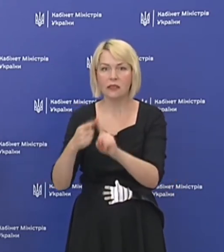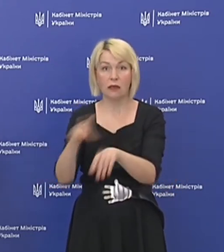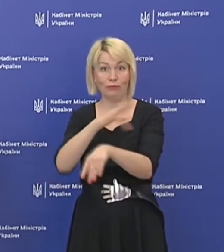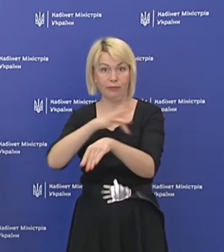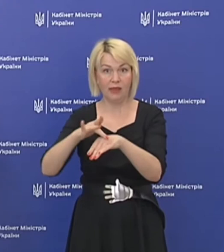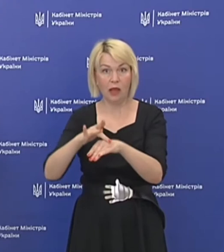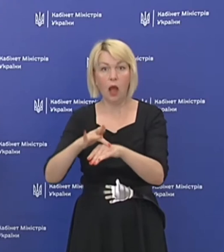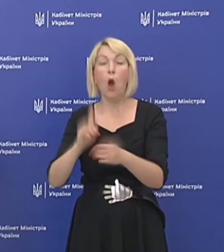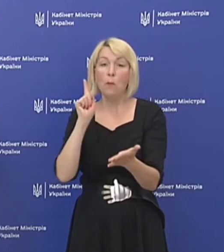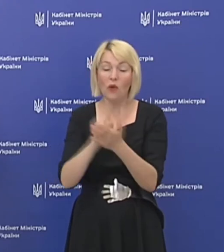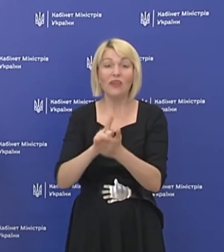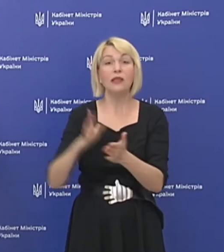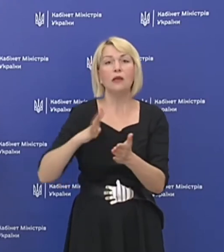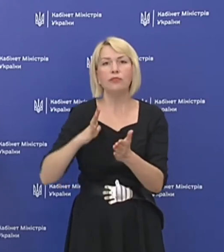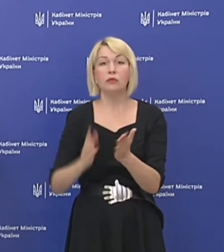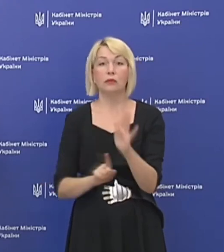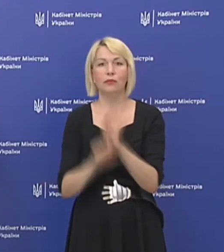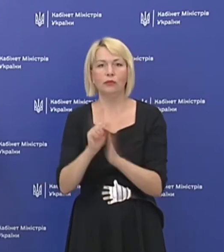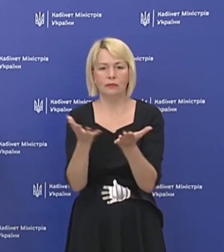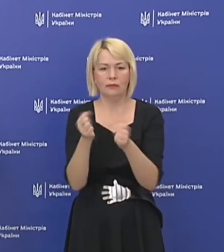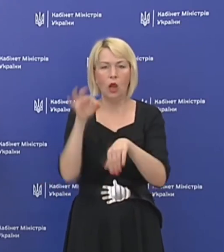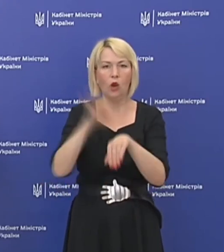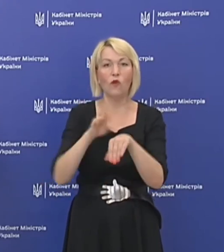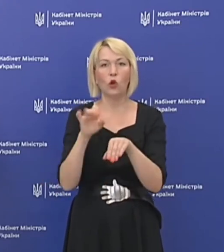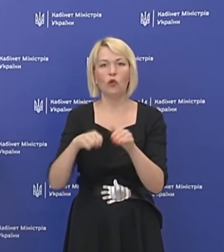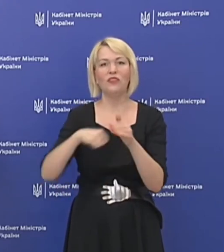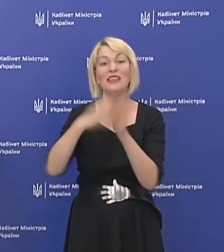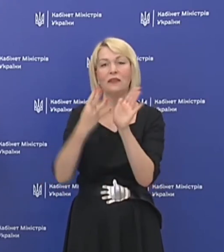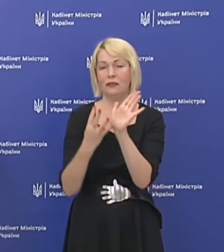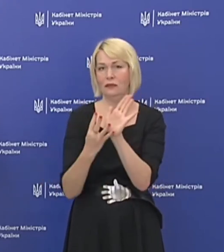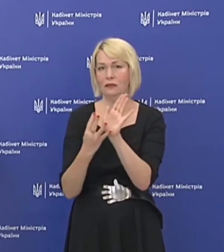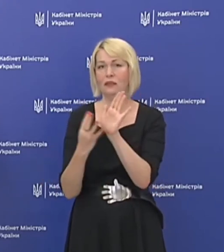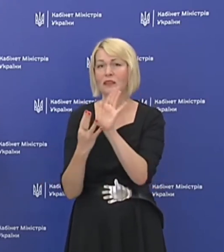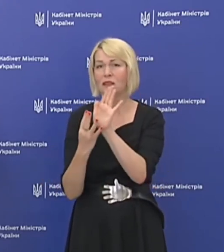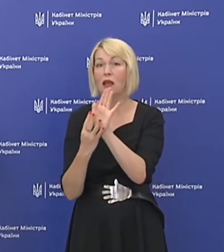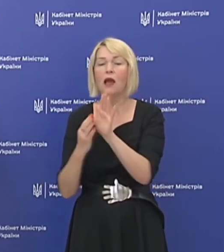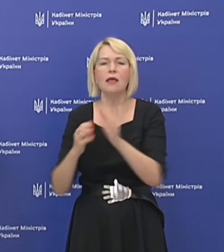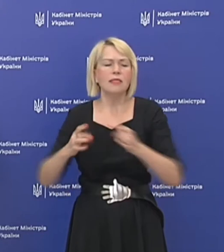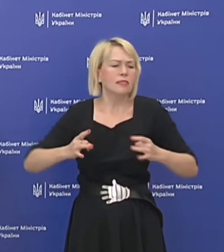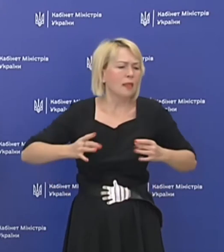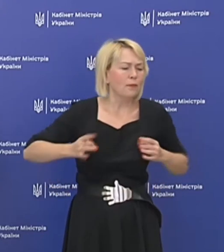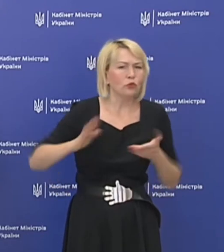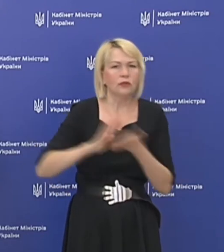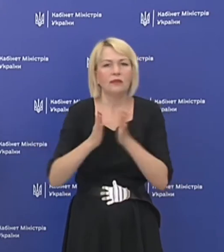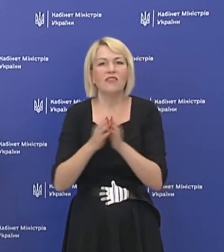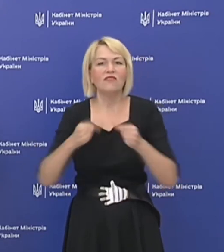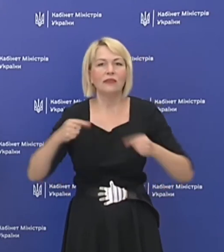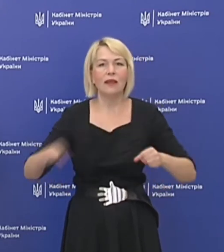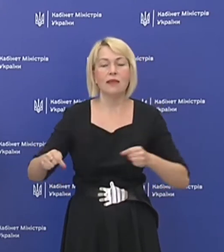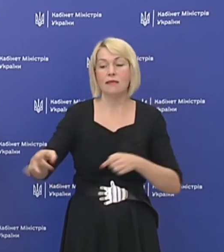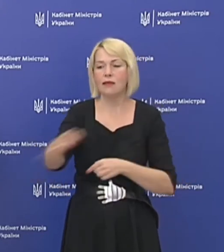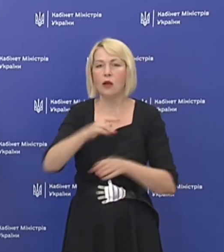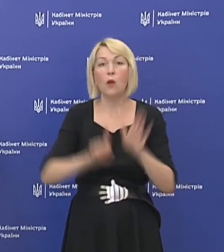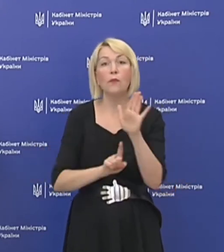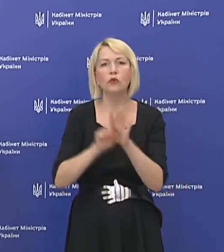повинні були почати приймати хворих на COVID-19. В зв'язку з достатньо напруженою ситуацією в деяких регіонах, ми